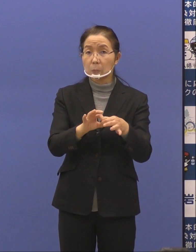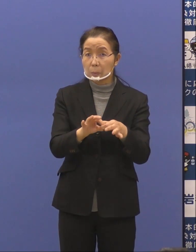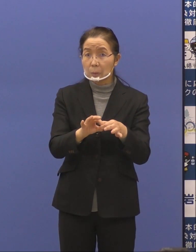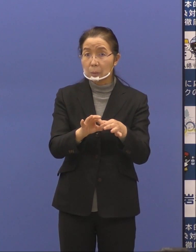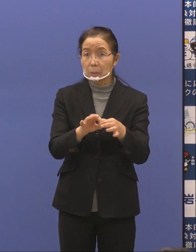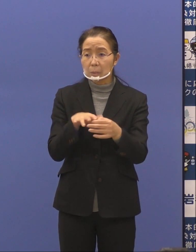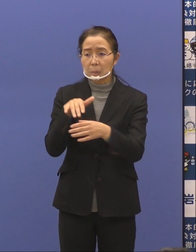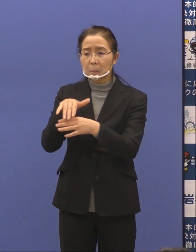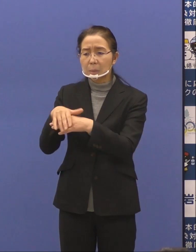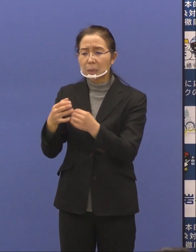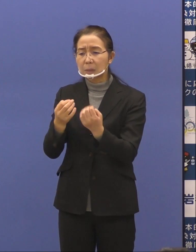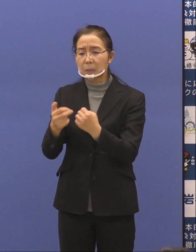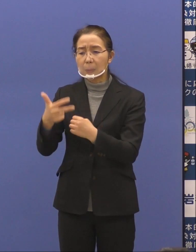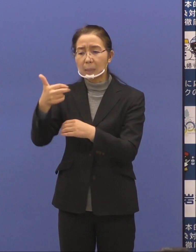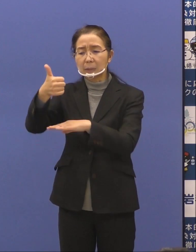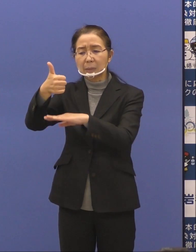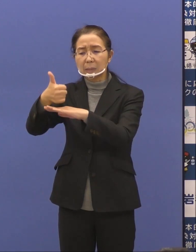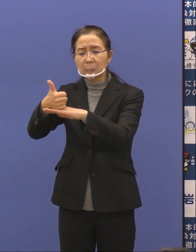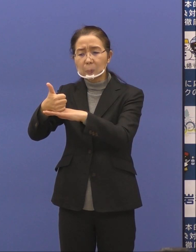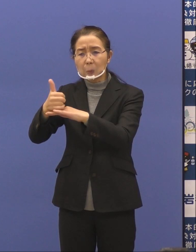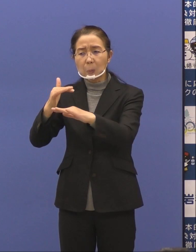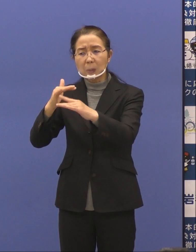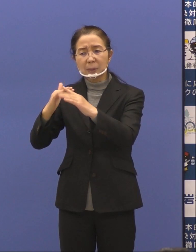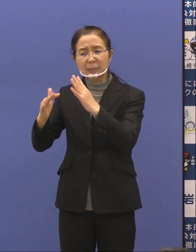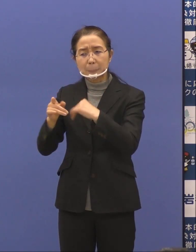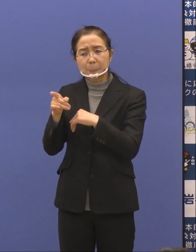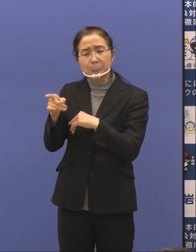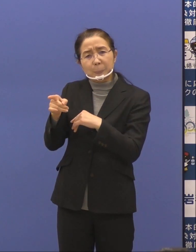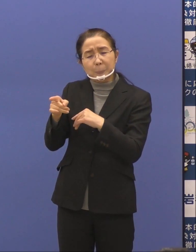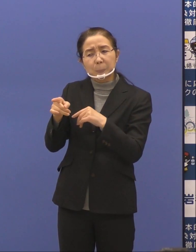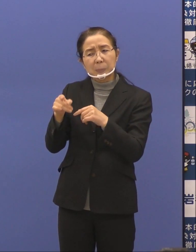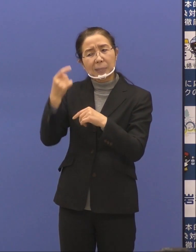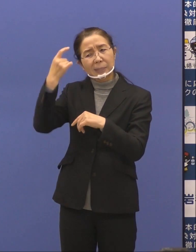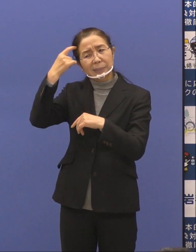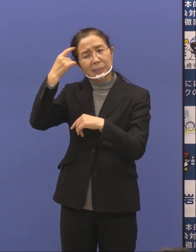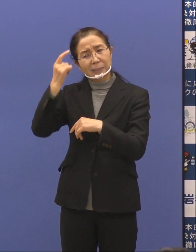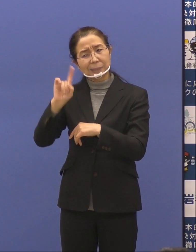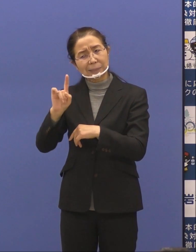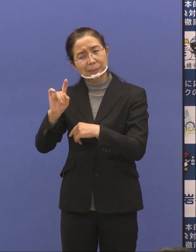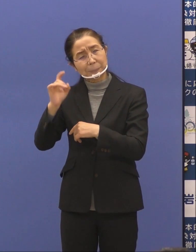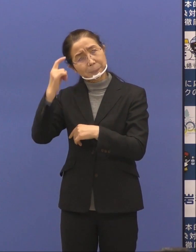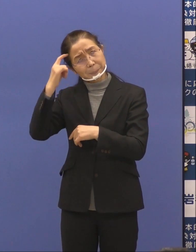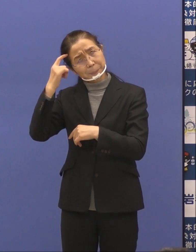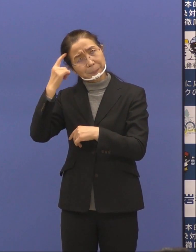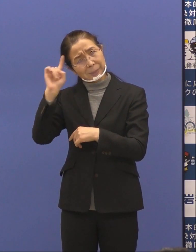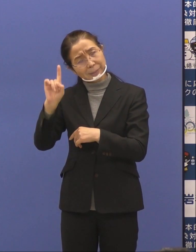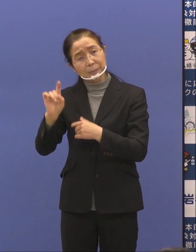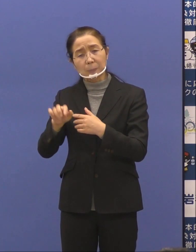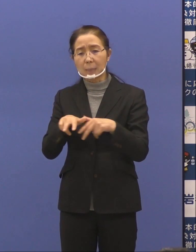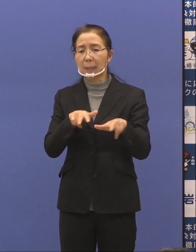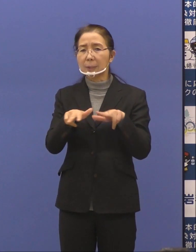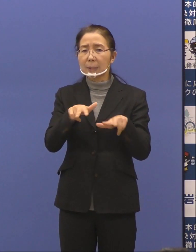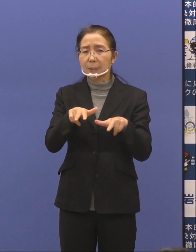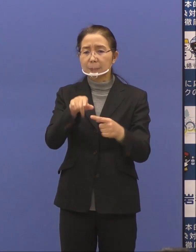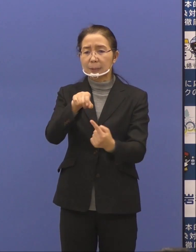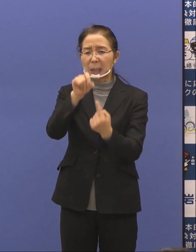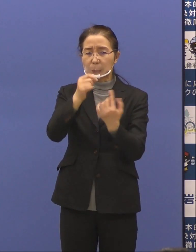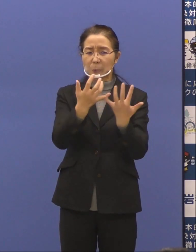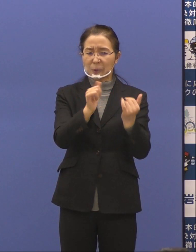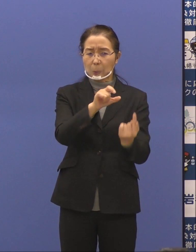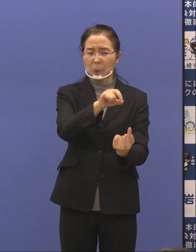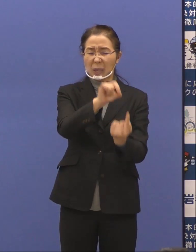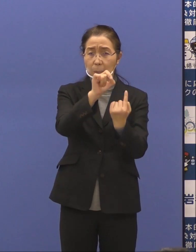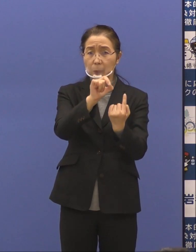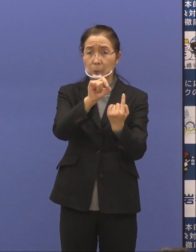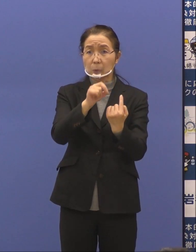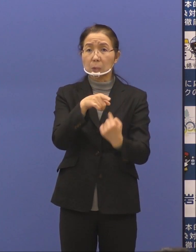滝沢市長選との関係で何か考えるとすれば、やはりこの政策を選ぶ、人を選ぶ、